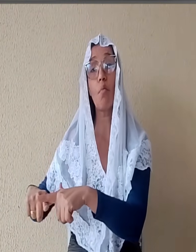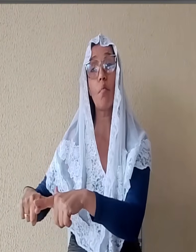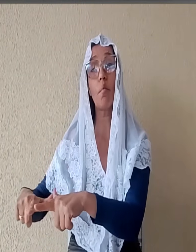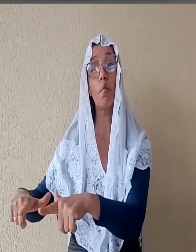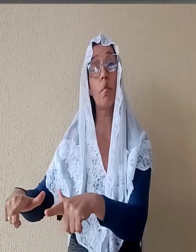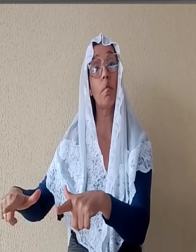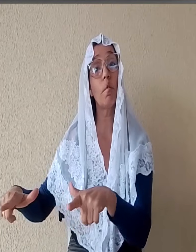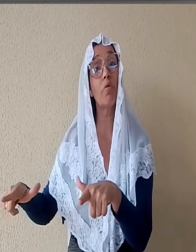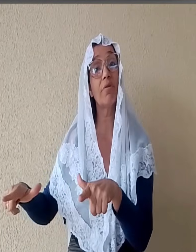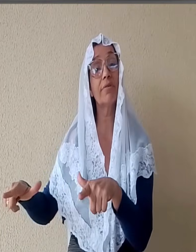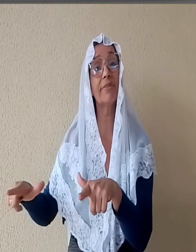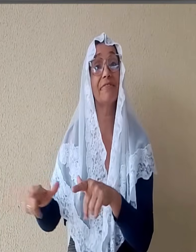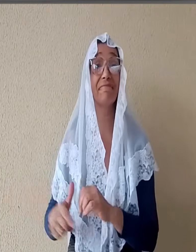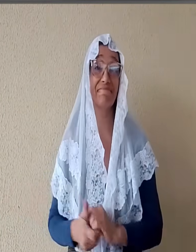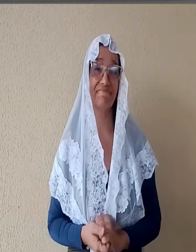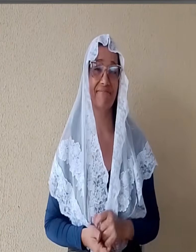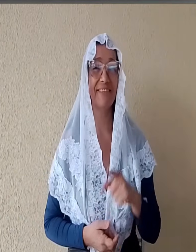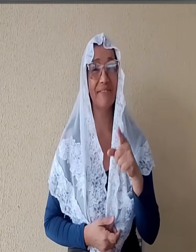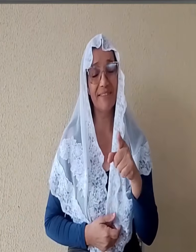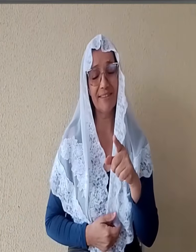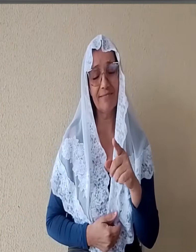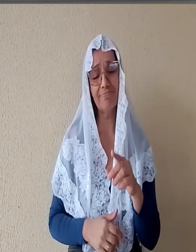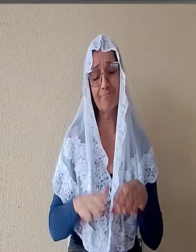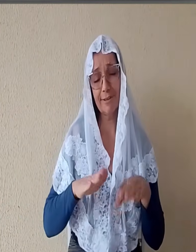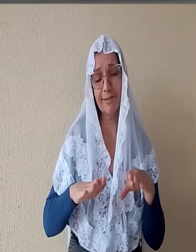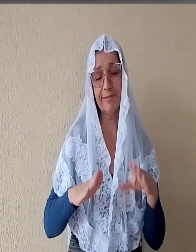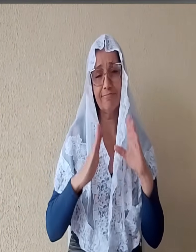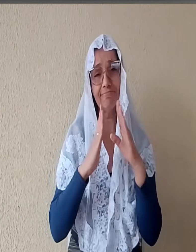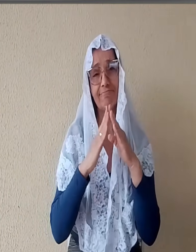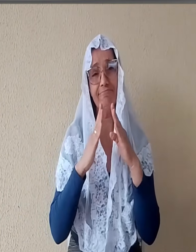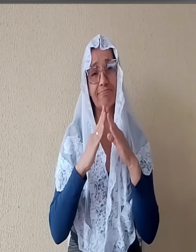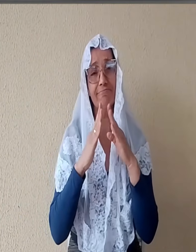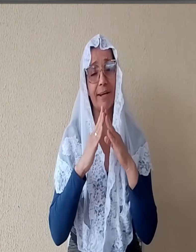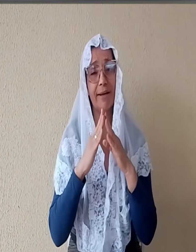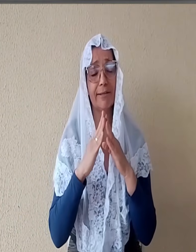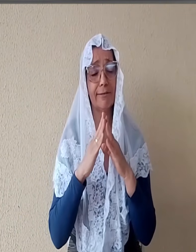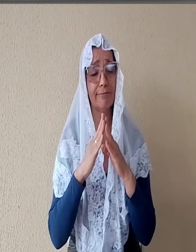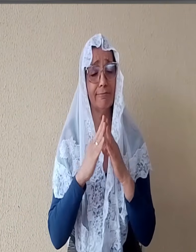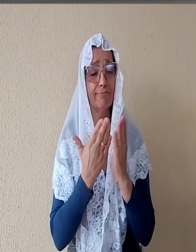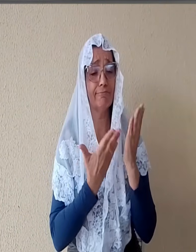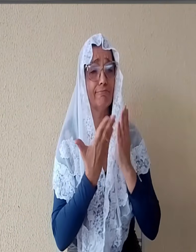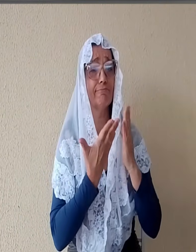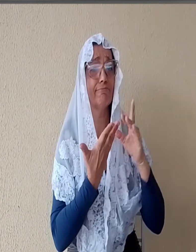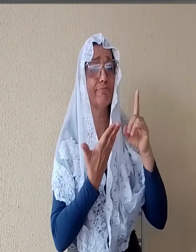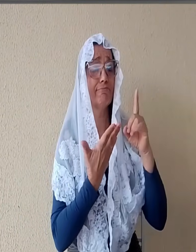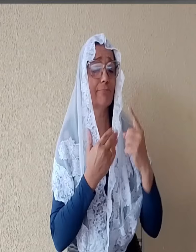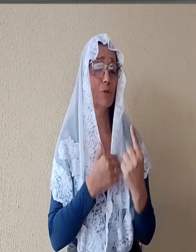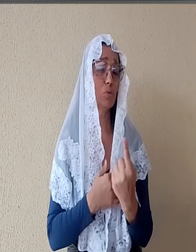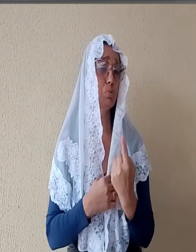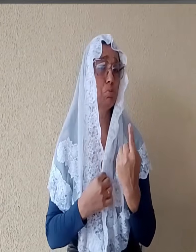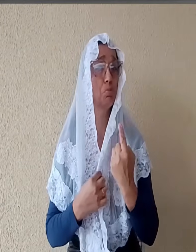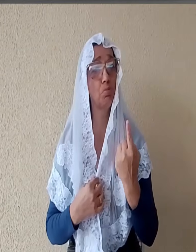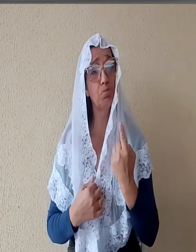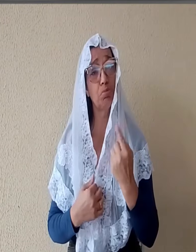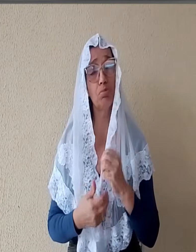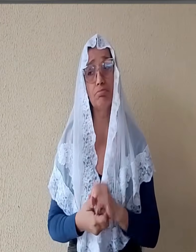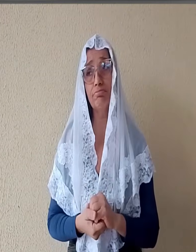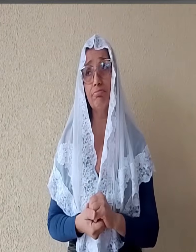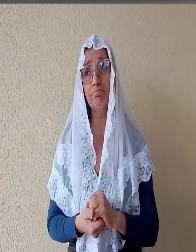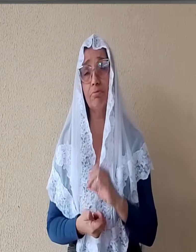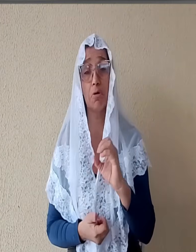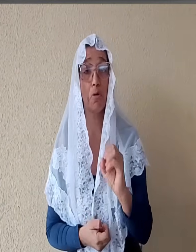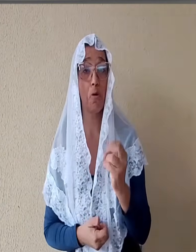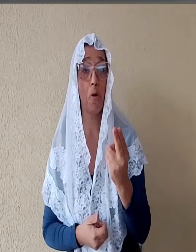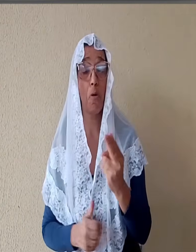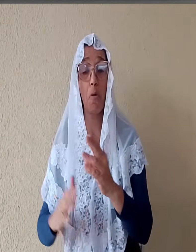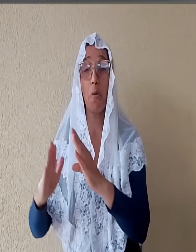3, o outro tá lá em 5, o outro tá em 10, o outro em 20. Como mais aqui, sempre tem mais irmãos. Mas aonde você estiver, você